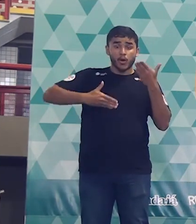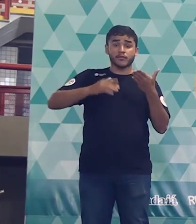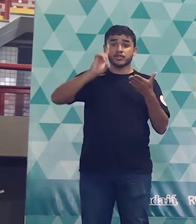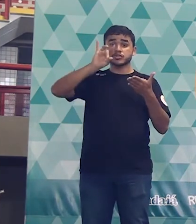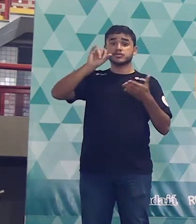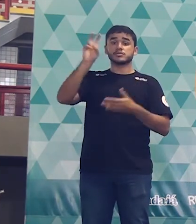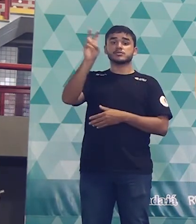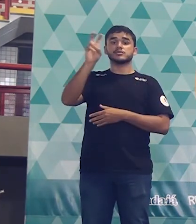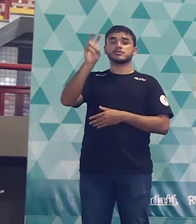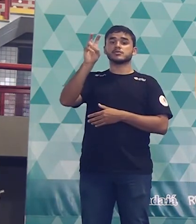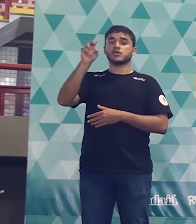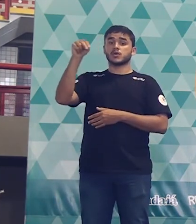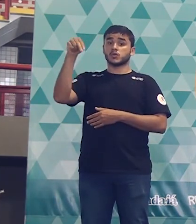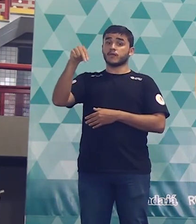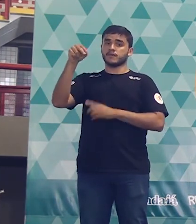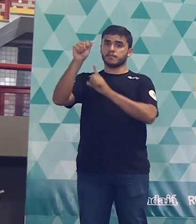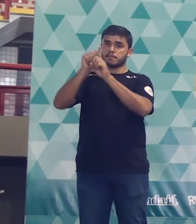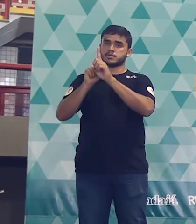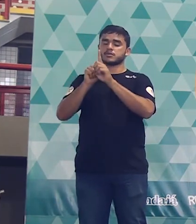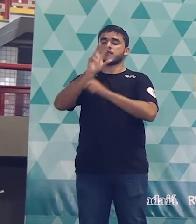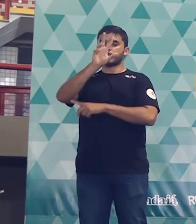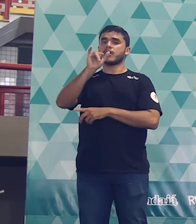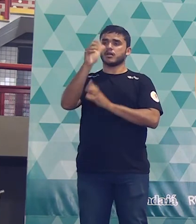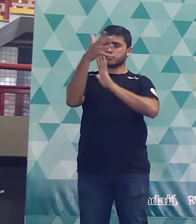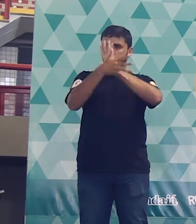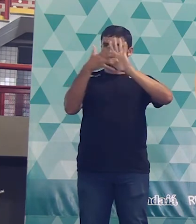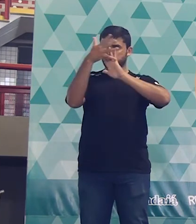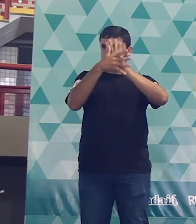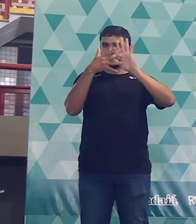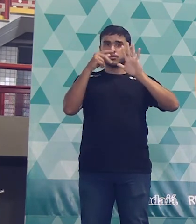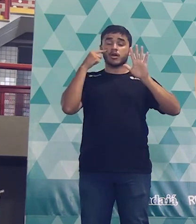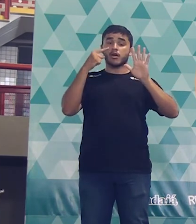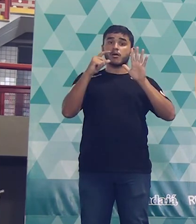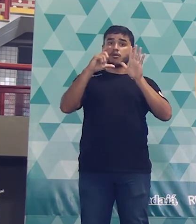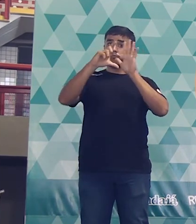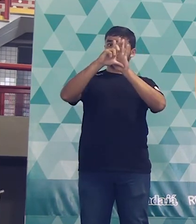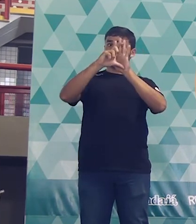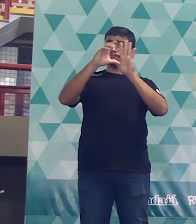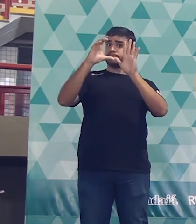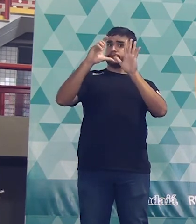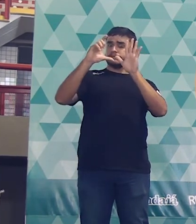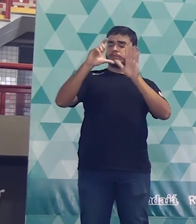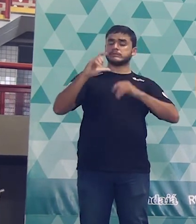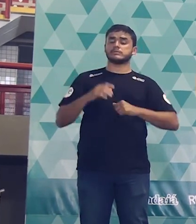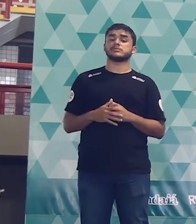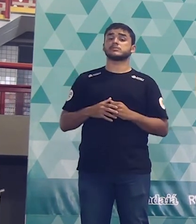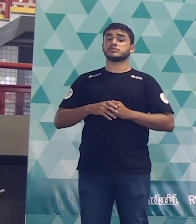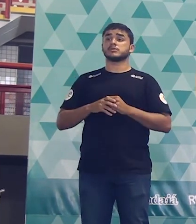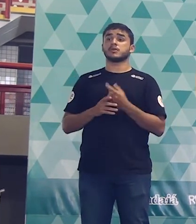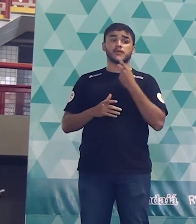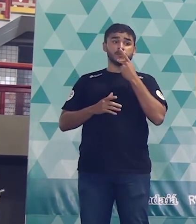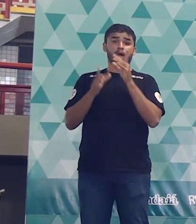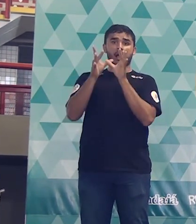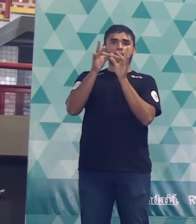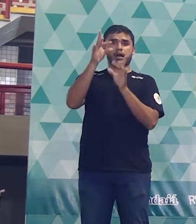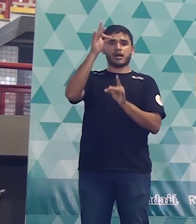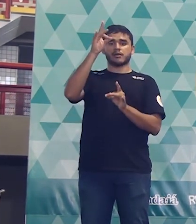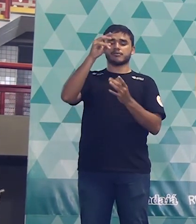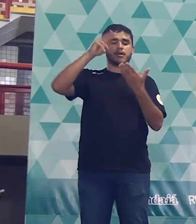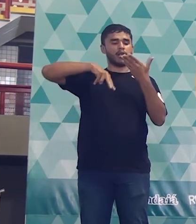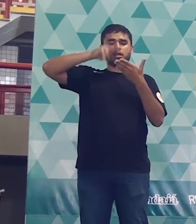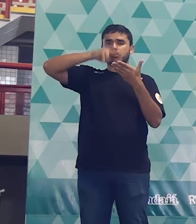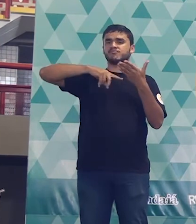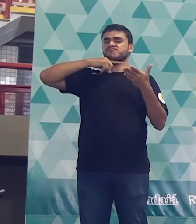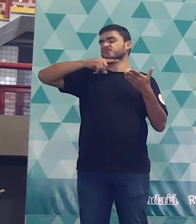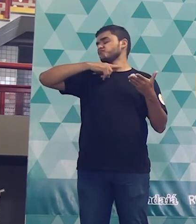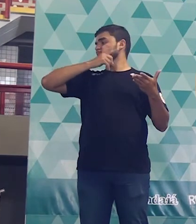de novembro vai ter muito texto, não vai? Os maiores, geralmente os alunos não leem, não é